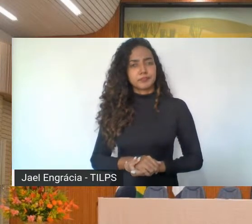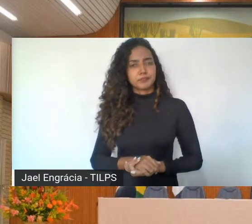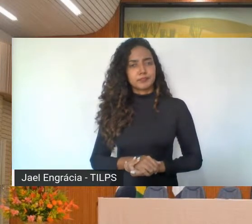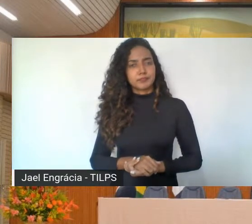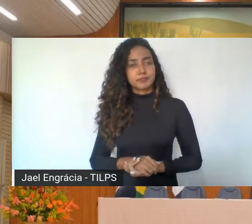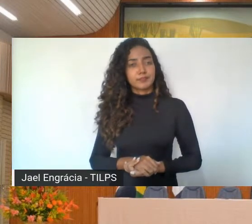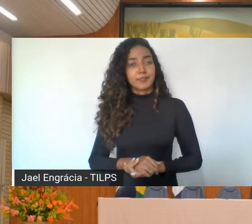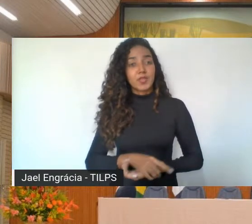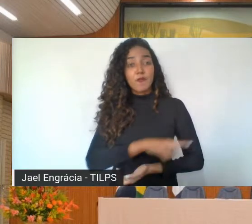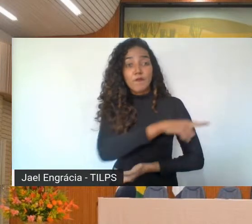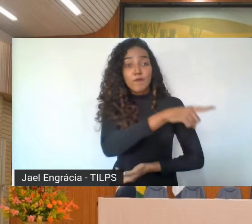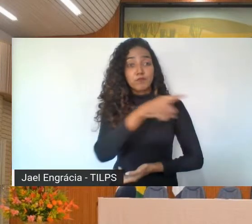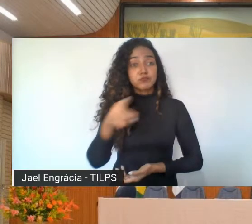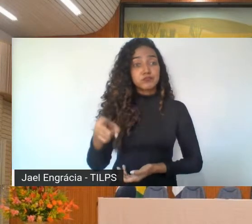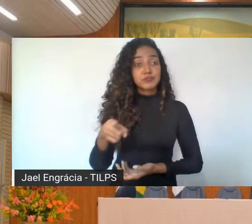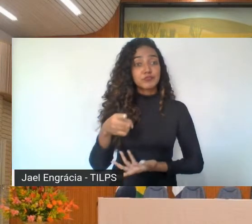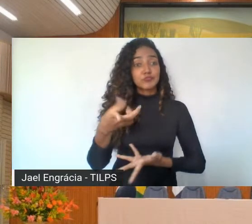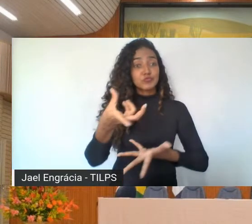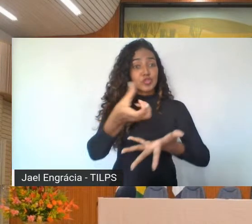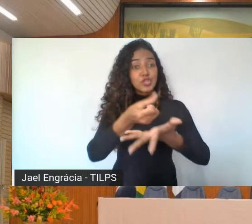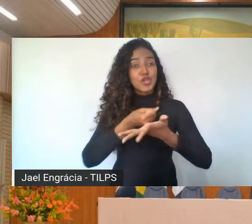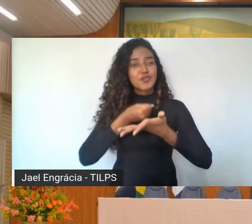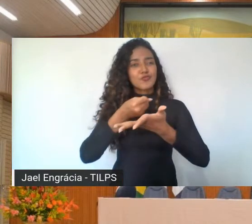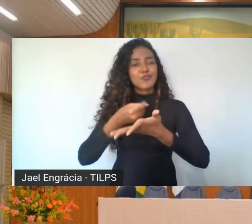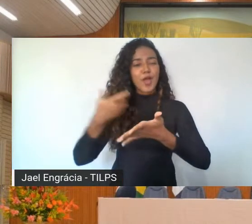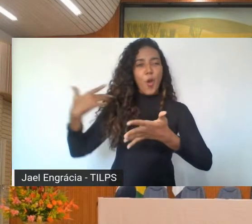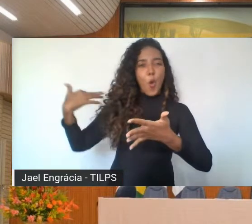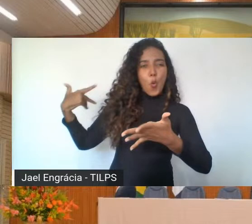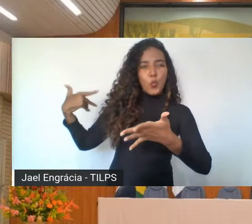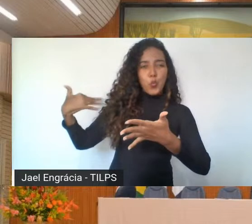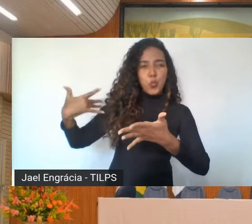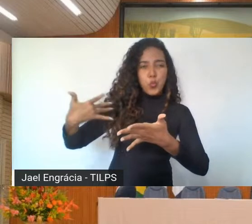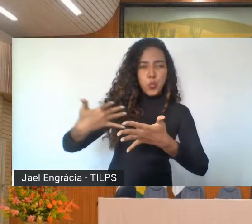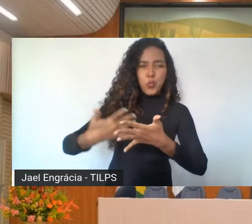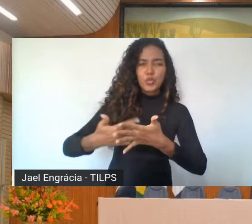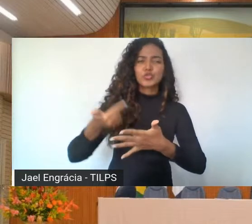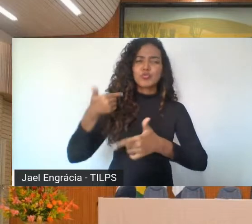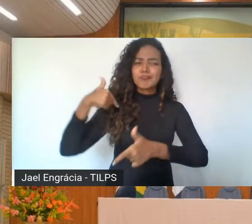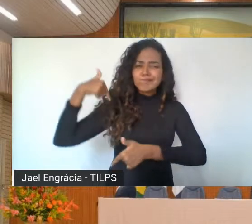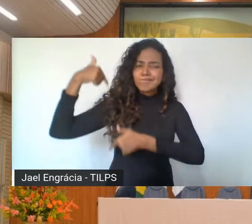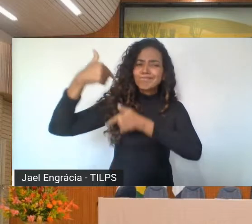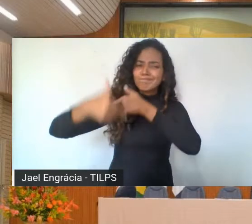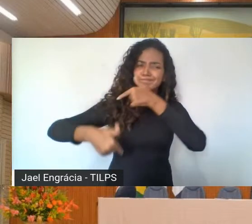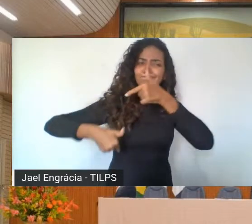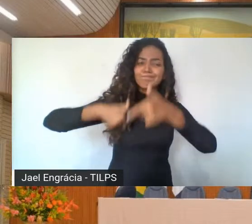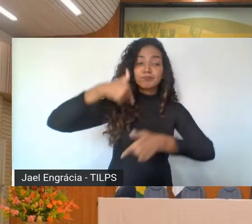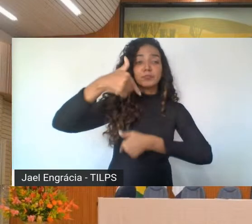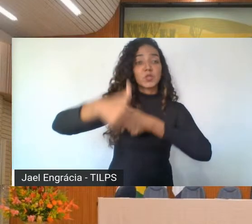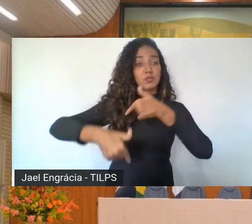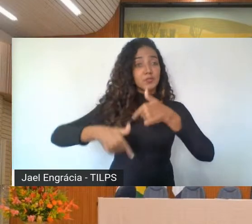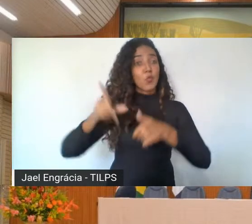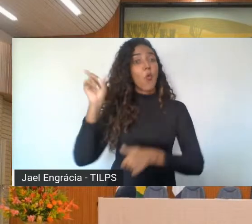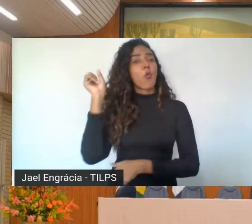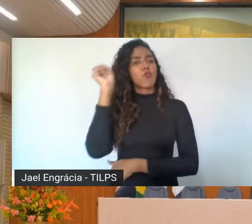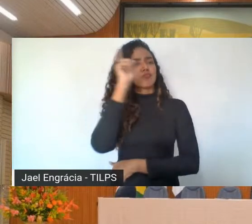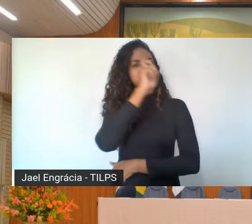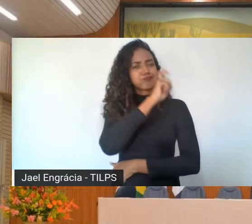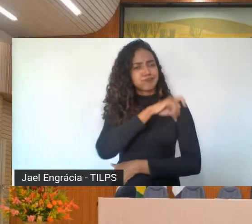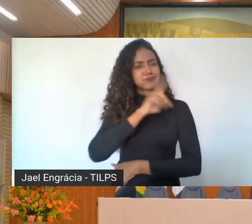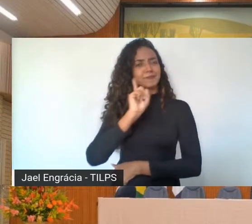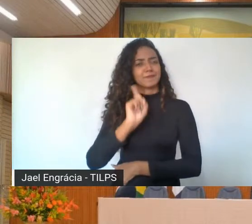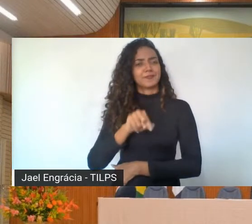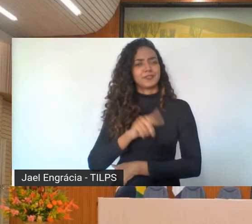que ajudaram nesse processo, onde a gente construiu com muita dificuldade. Com muita dificuldade.